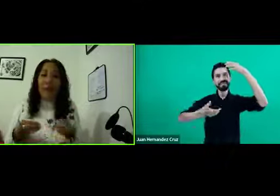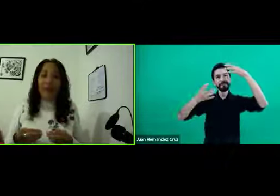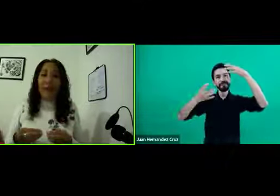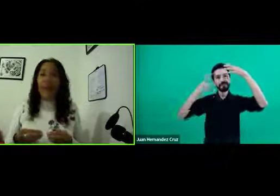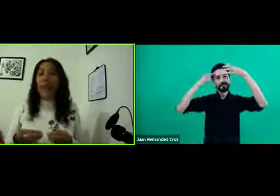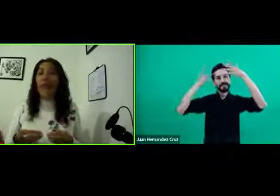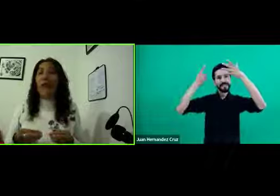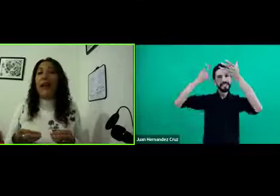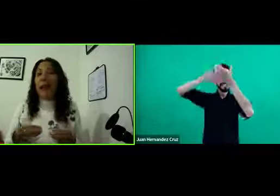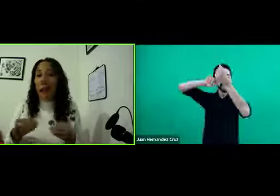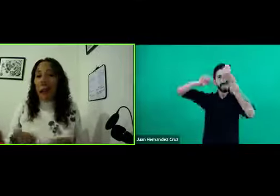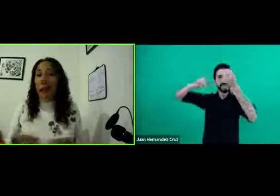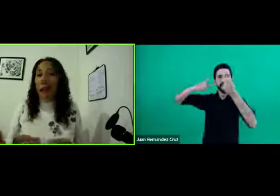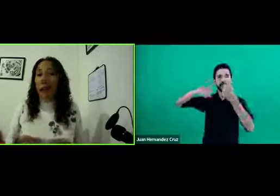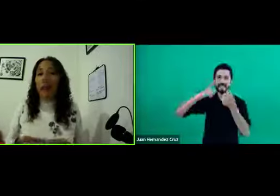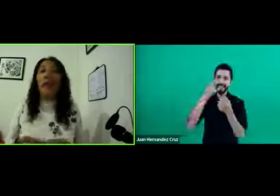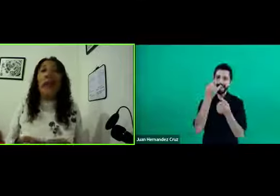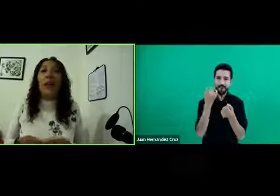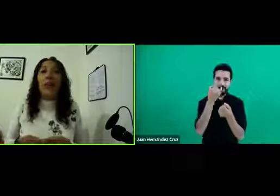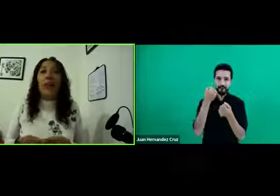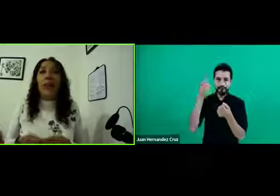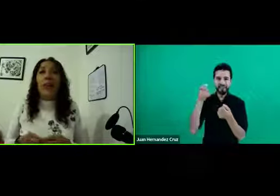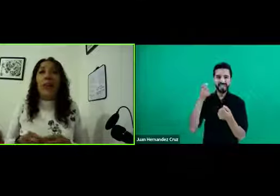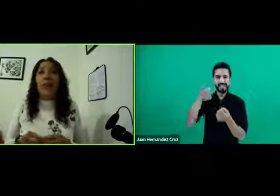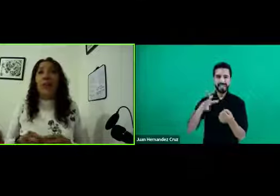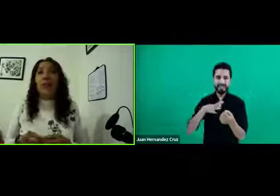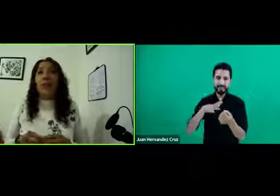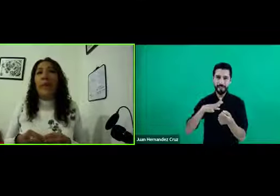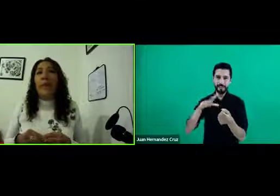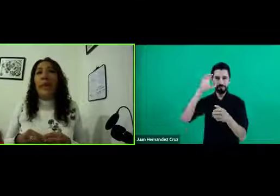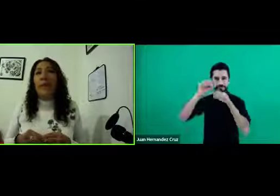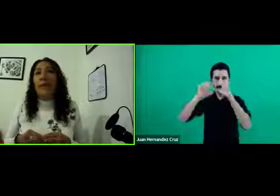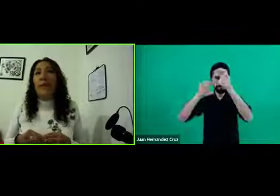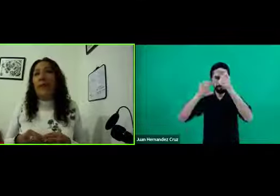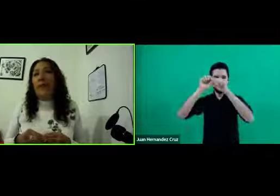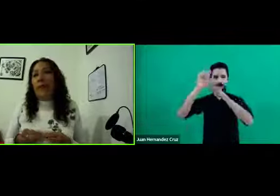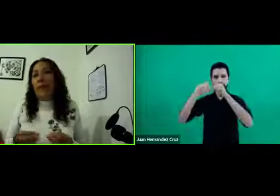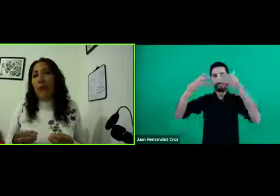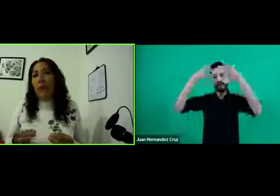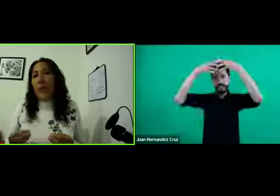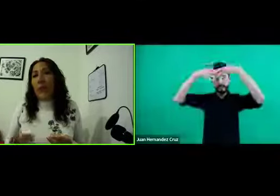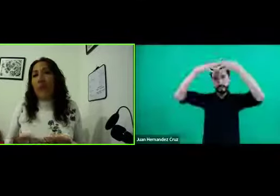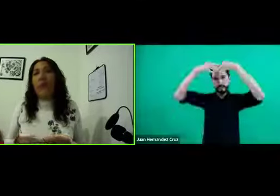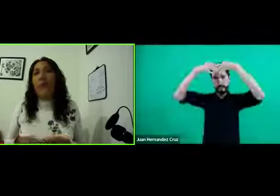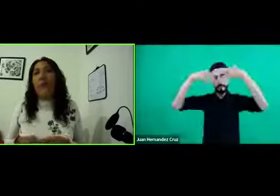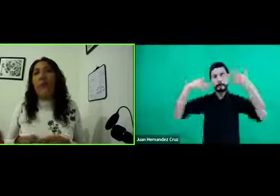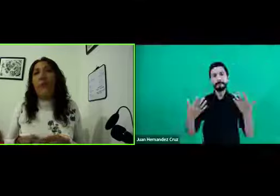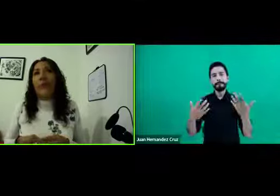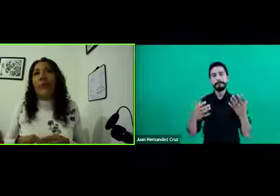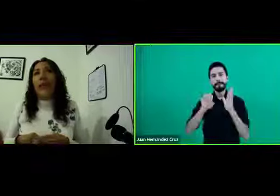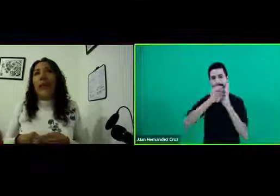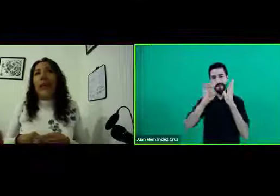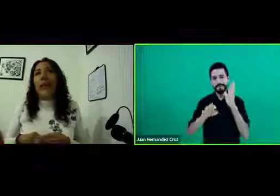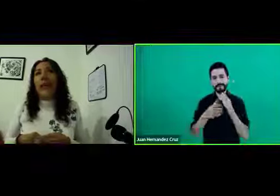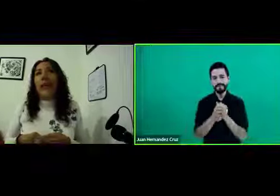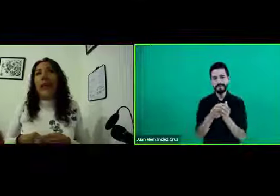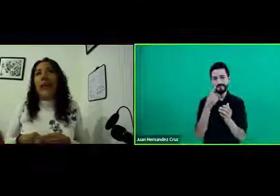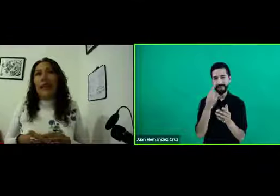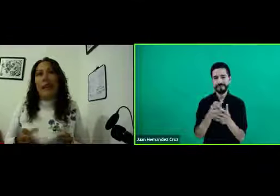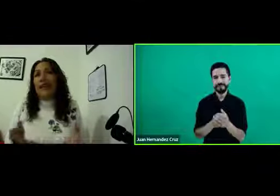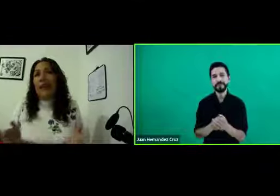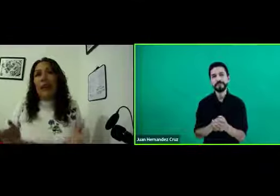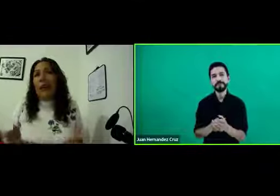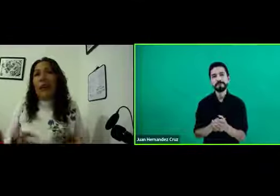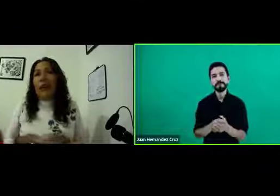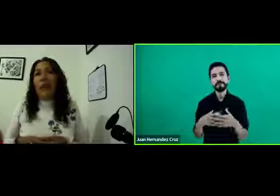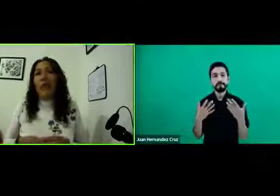efectos bastante significativos en términos neurológicos, digamos, en esta parte.